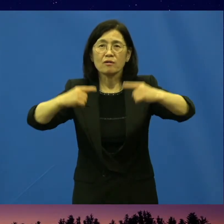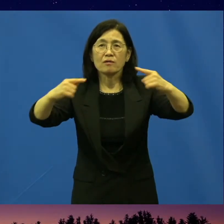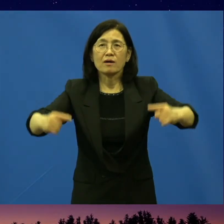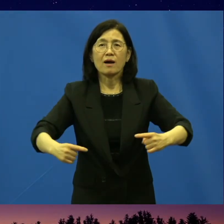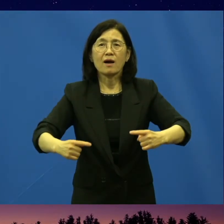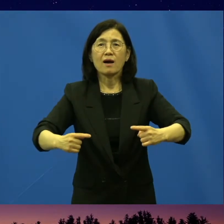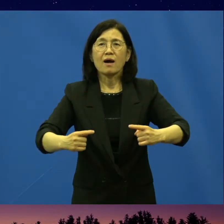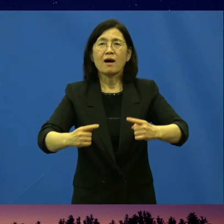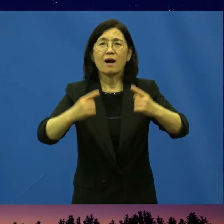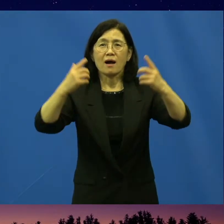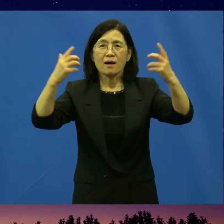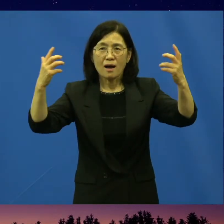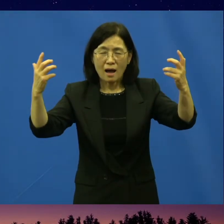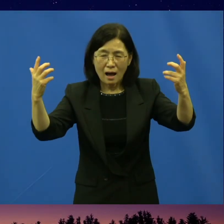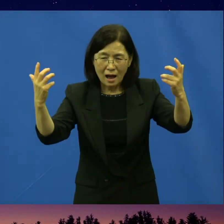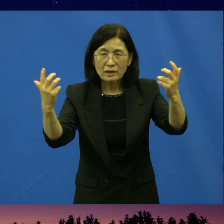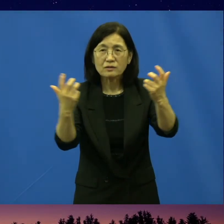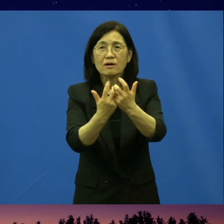둘렀더라.